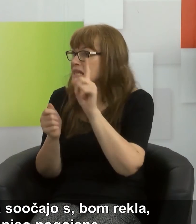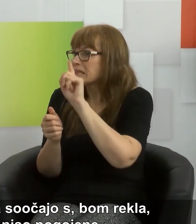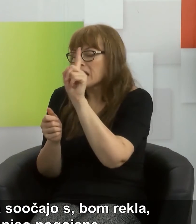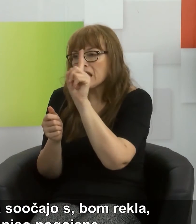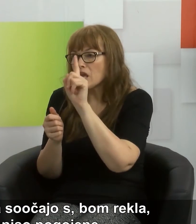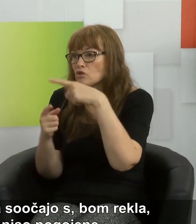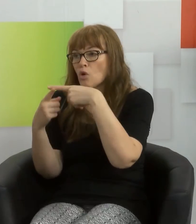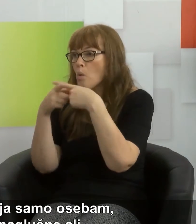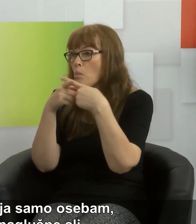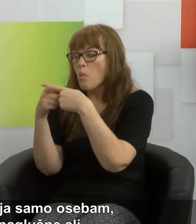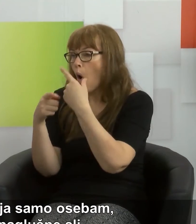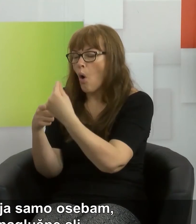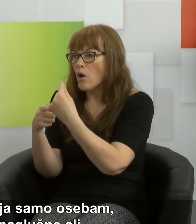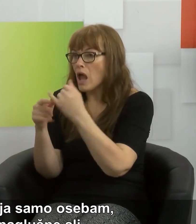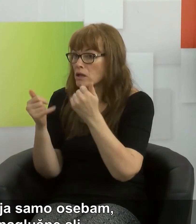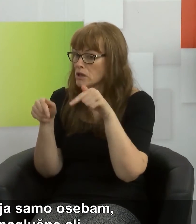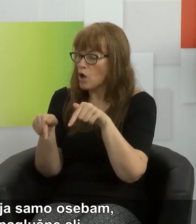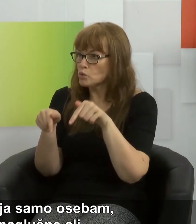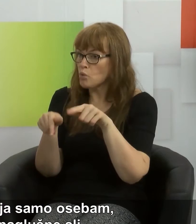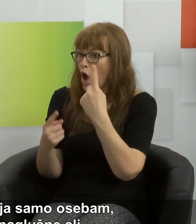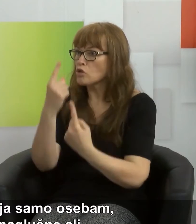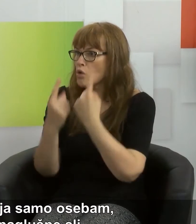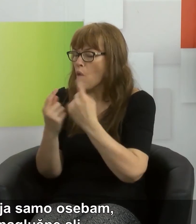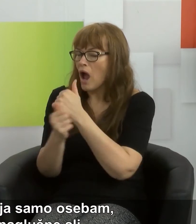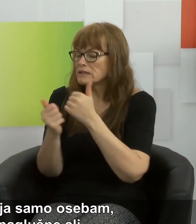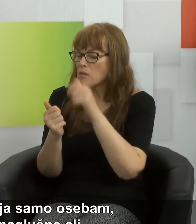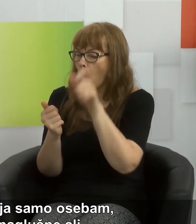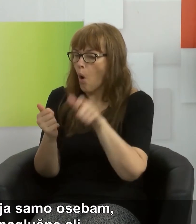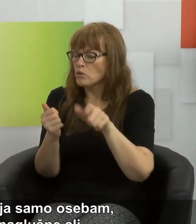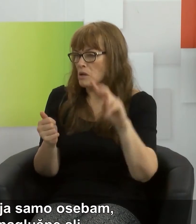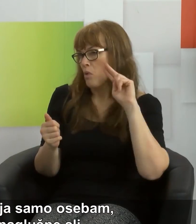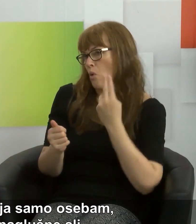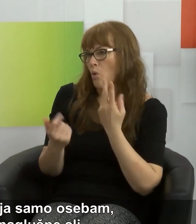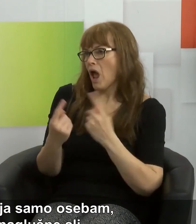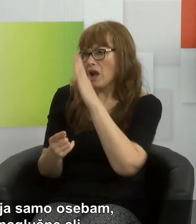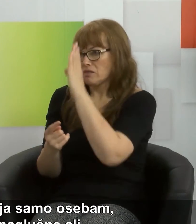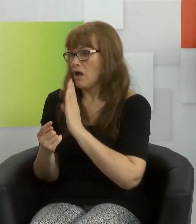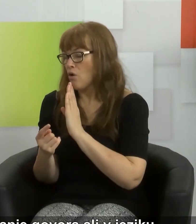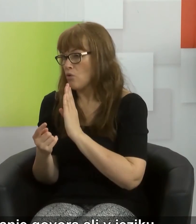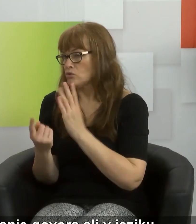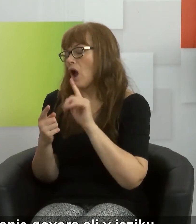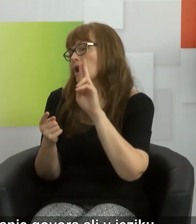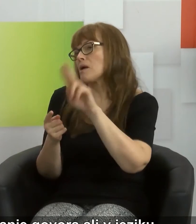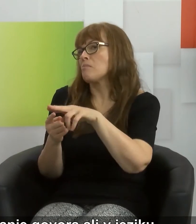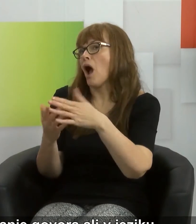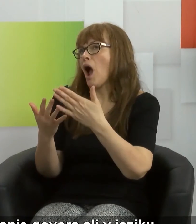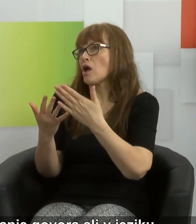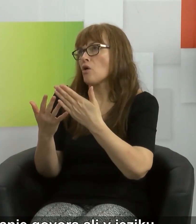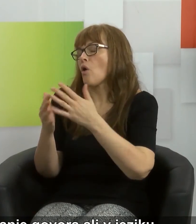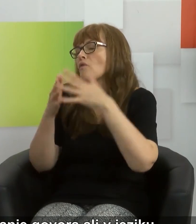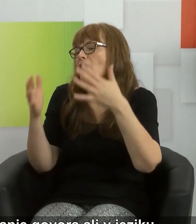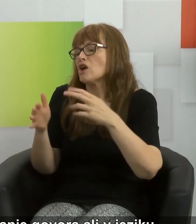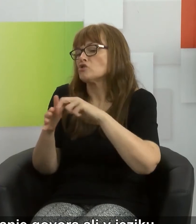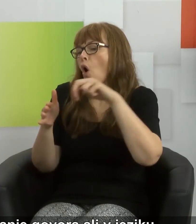niso pogojene, da tukaj se to dogaja samo osebam, ki so gluhe ali naglušne, ali ki imajo pač